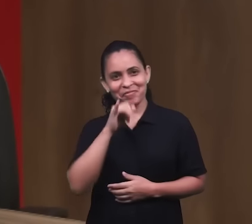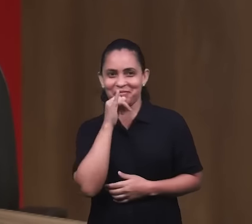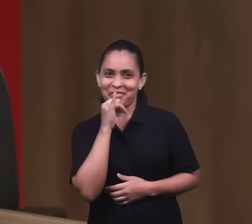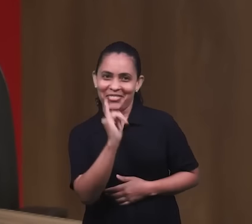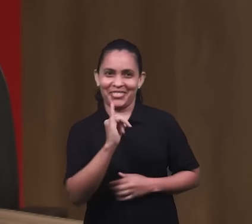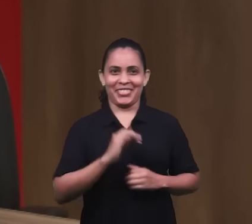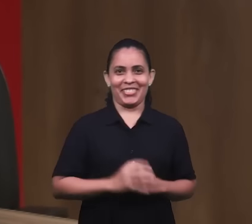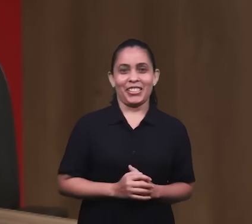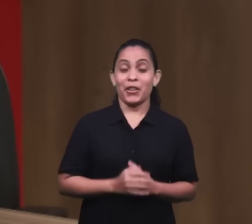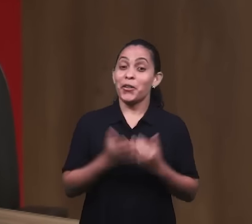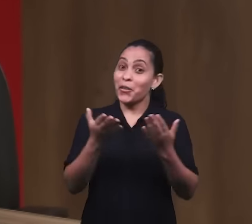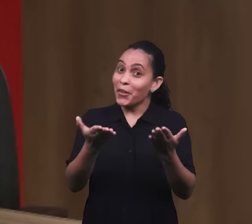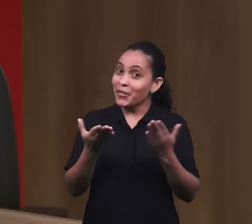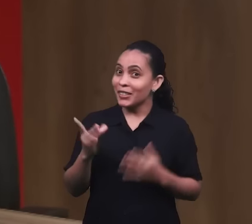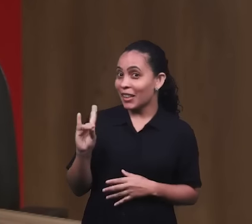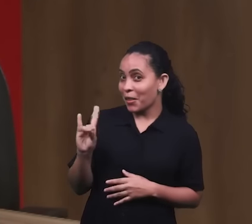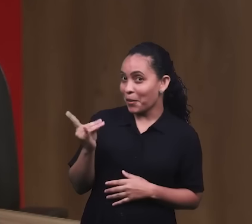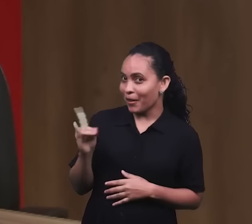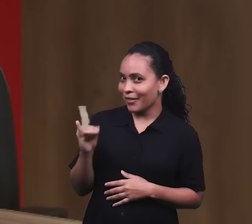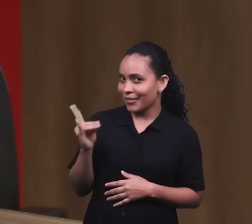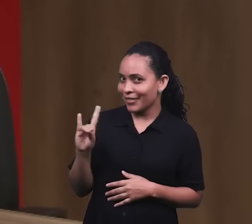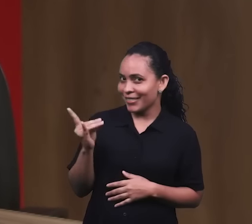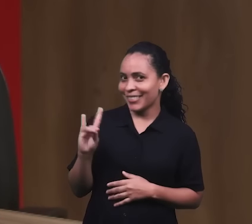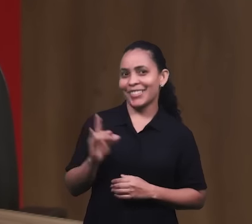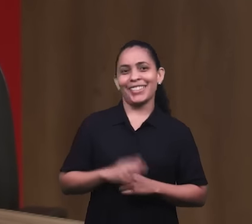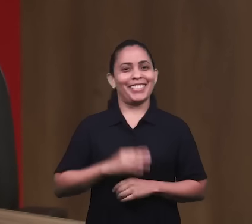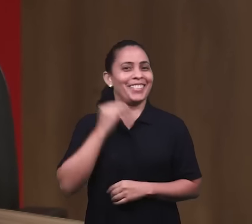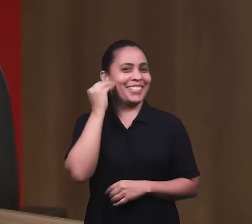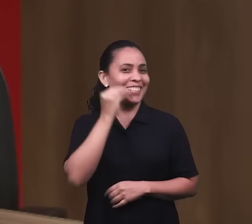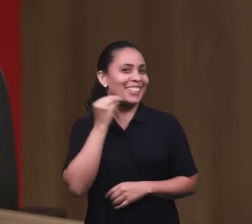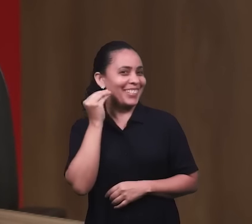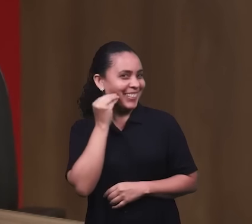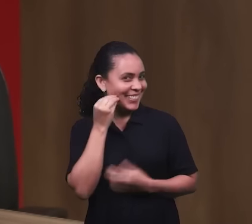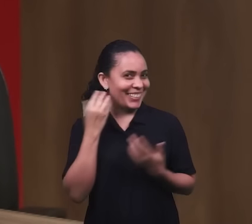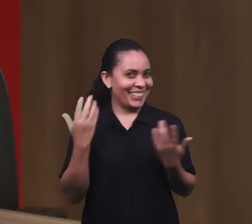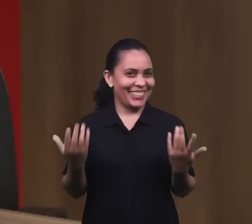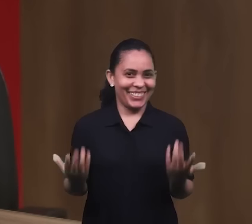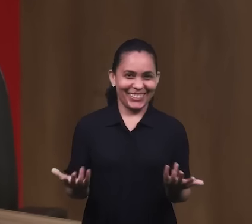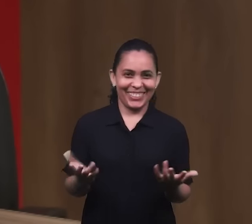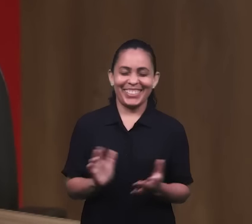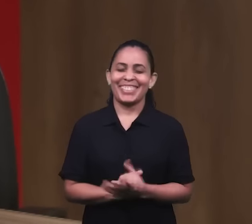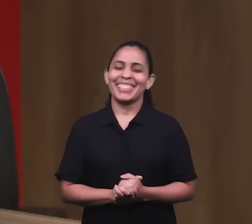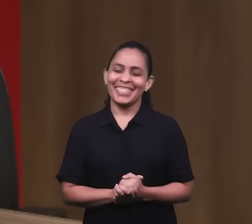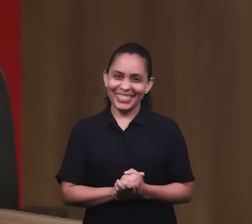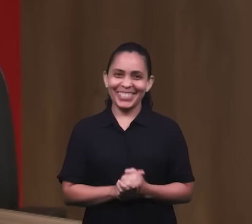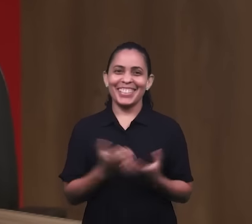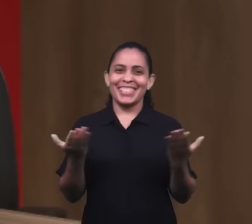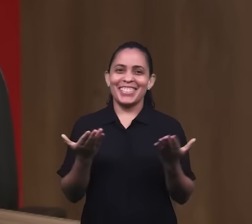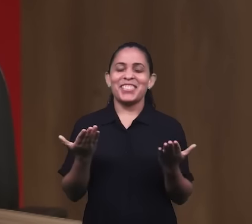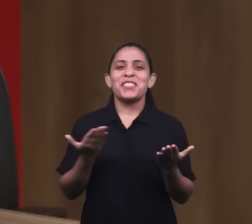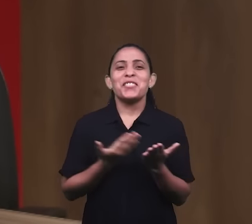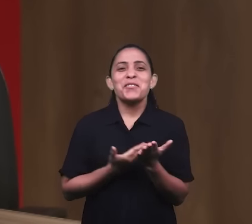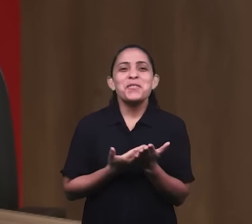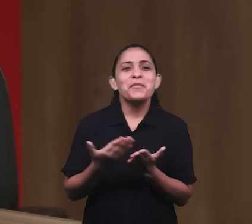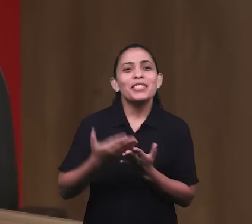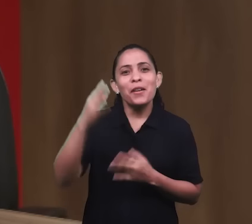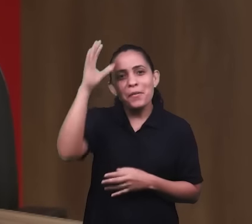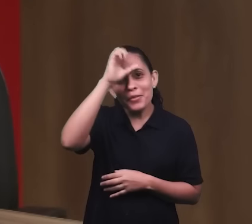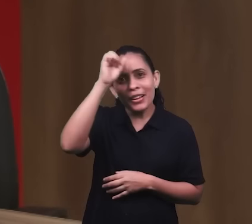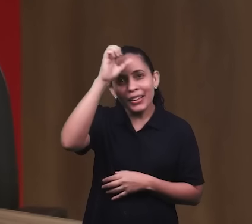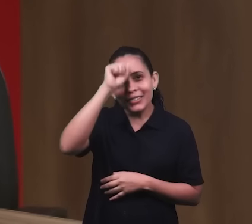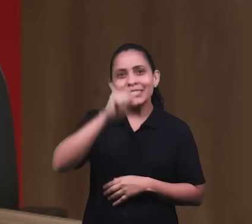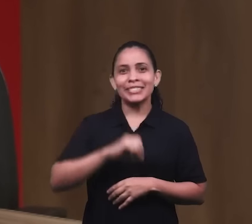Bolívia, convidei as irmãs da Bolívia para trazer um pouco dessa experiência, porque a partir desse dia, então, que começou o aprendizado da